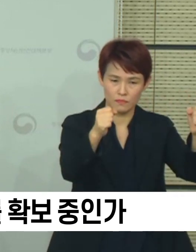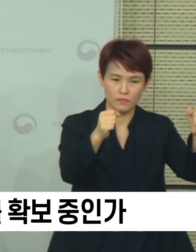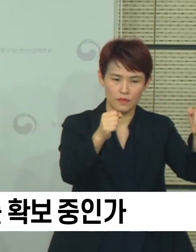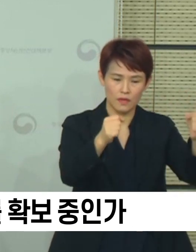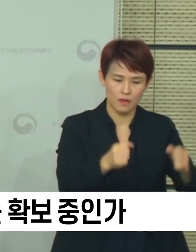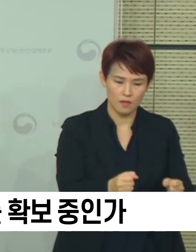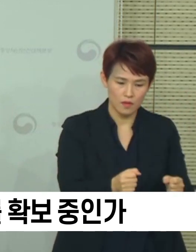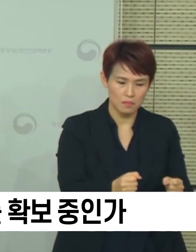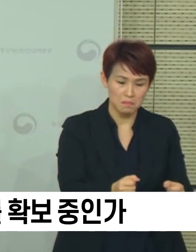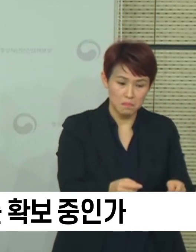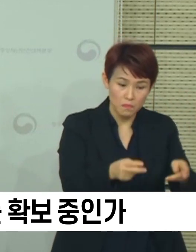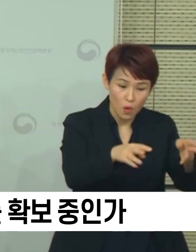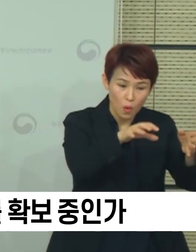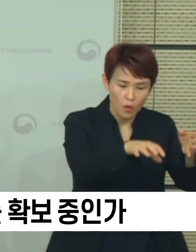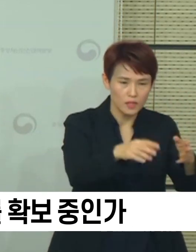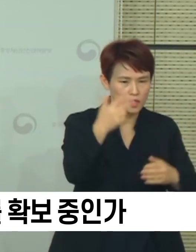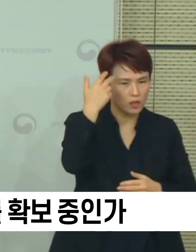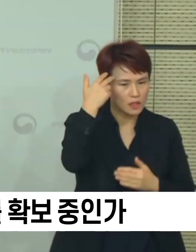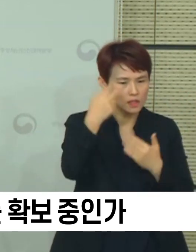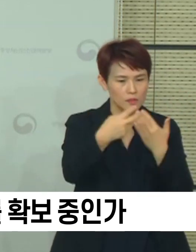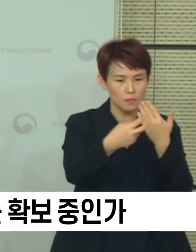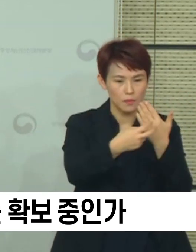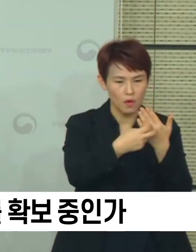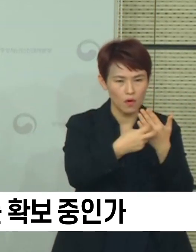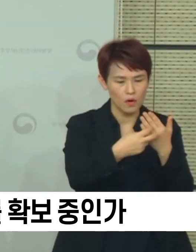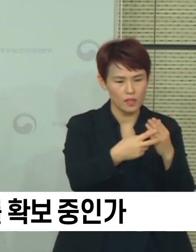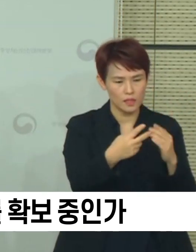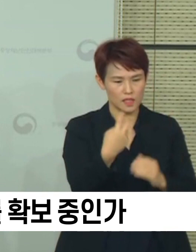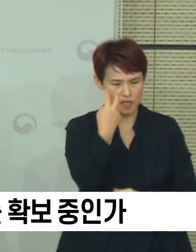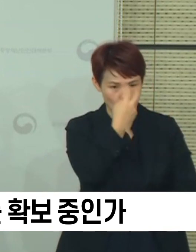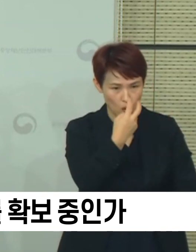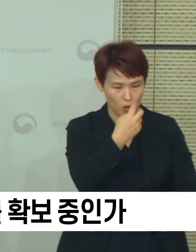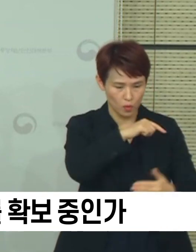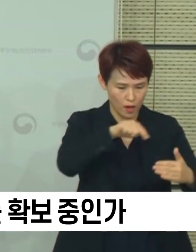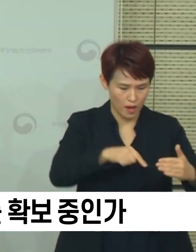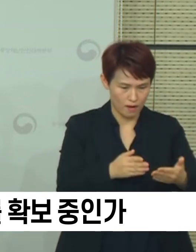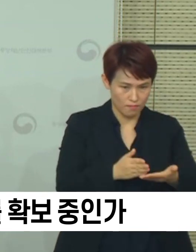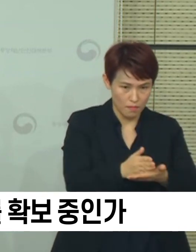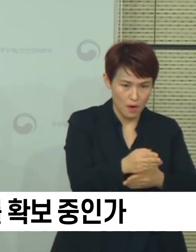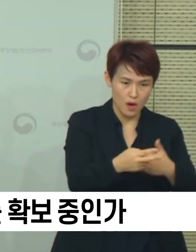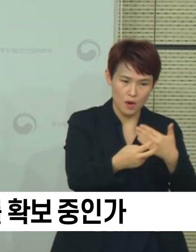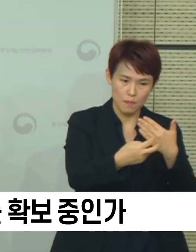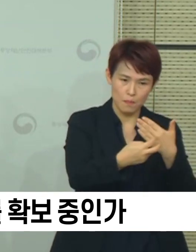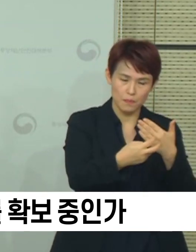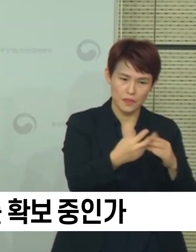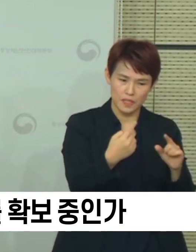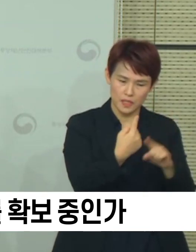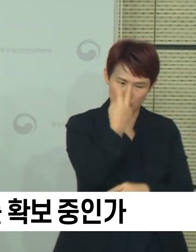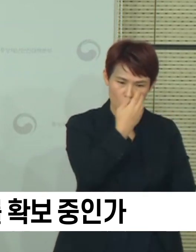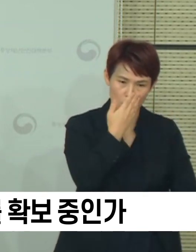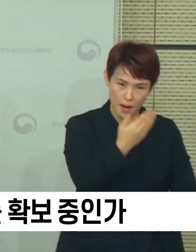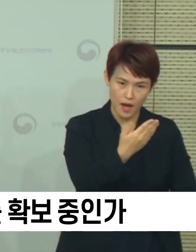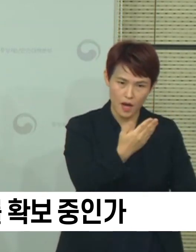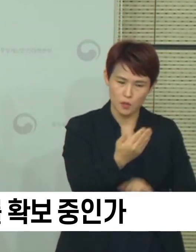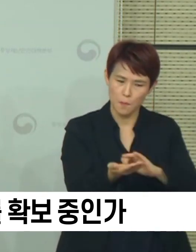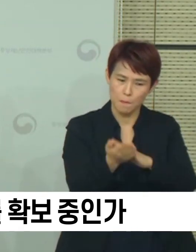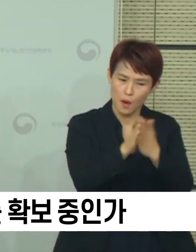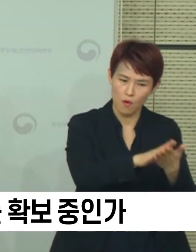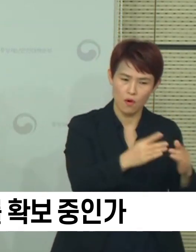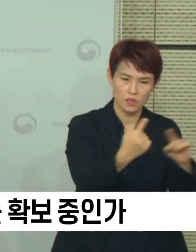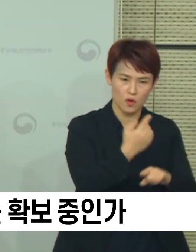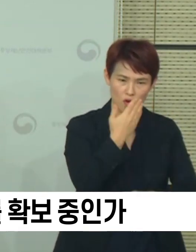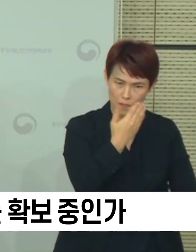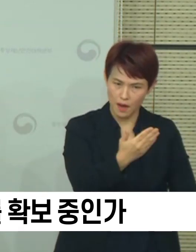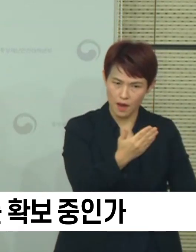층의 이 이제 정신과적 진료 이외 내과적 진료가 가능한 환경으로 좀 변경을 해서 치료가 가능하도록 하는